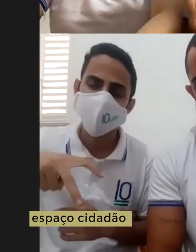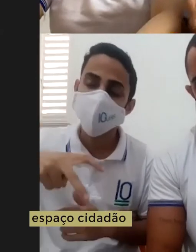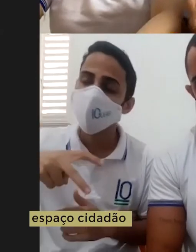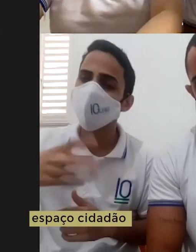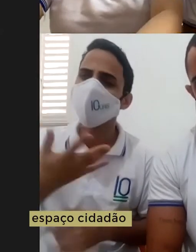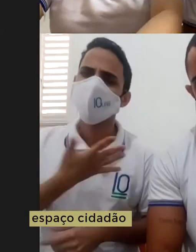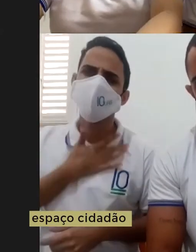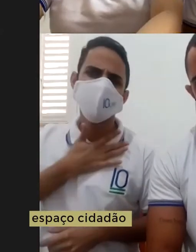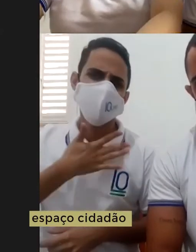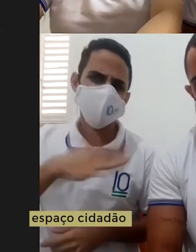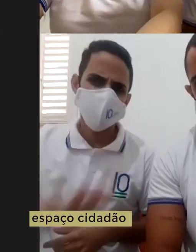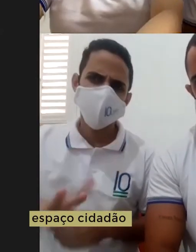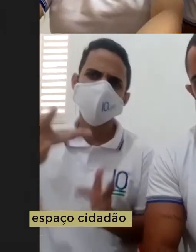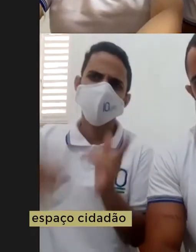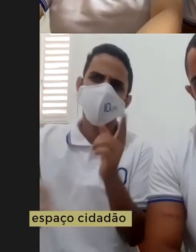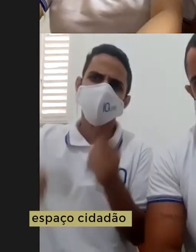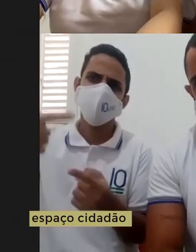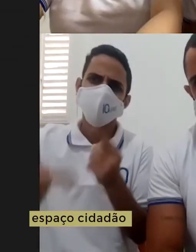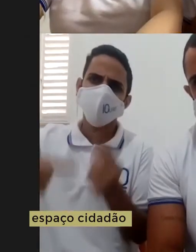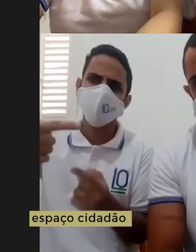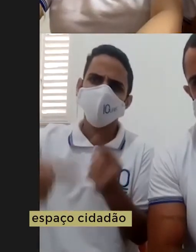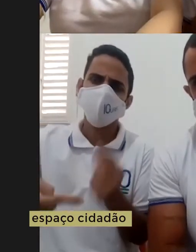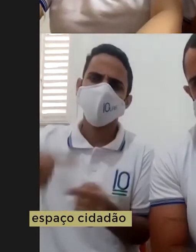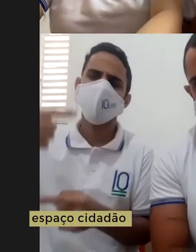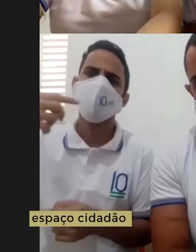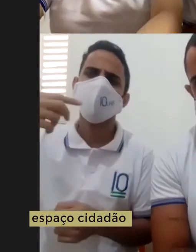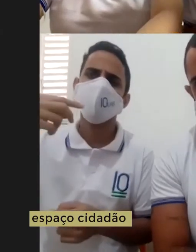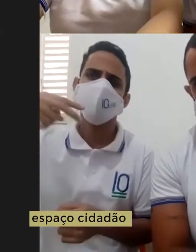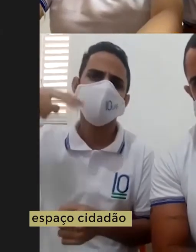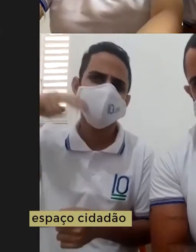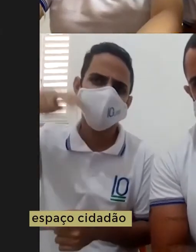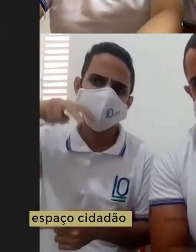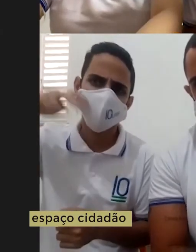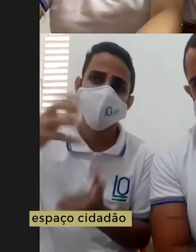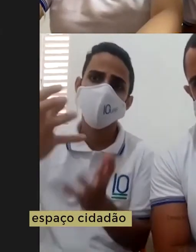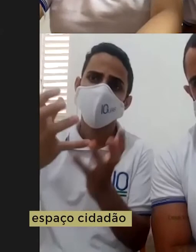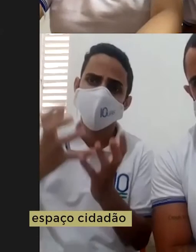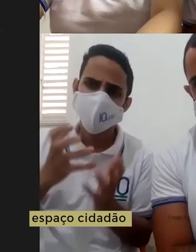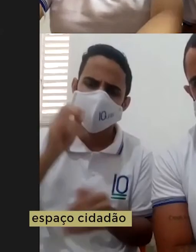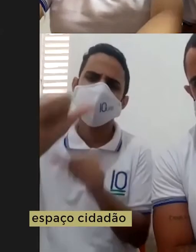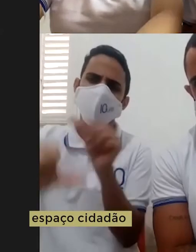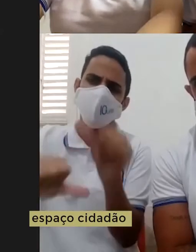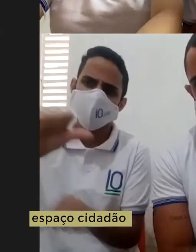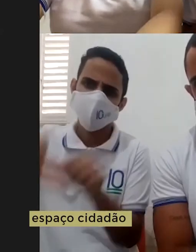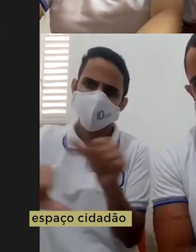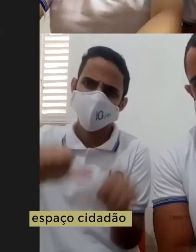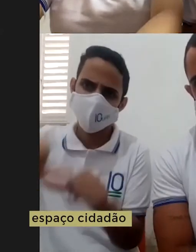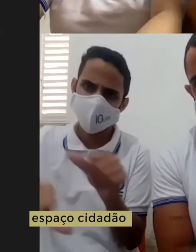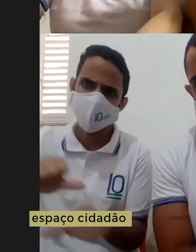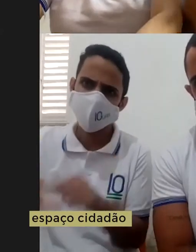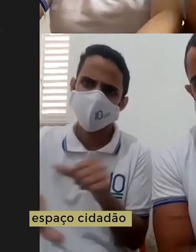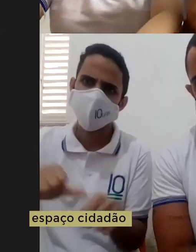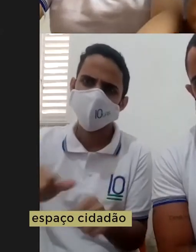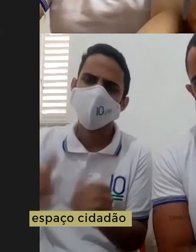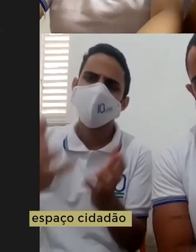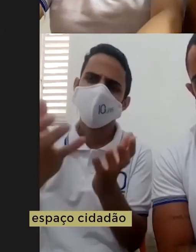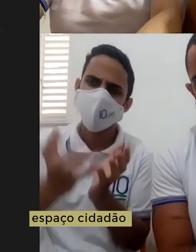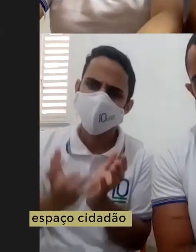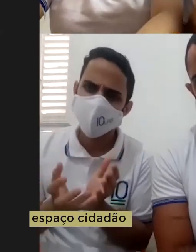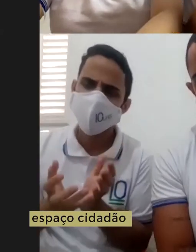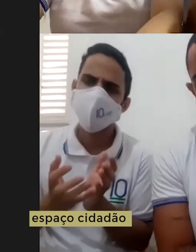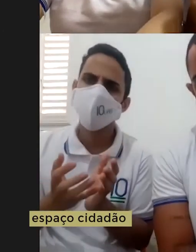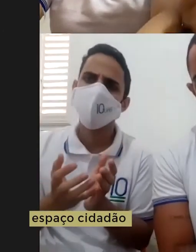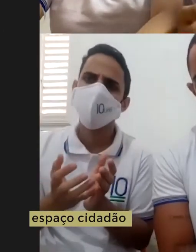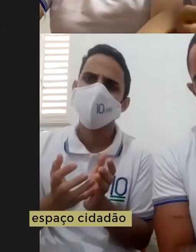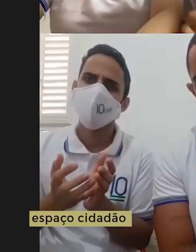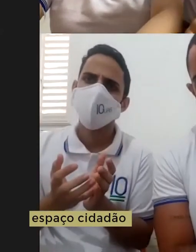como as pessoas vêm fazendo política na nossa cidade, que quer levar a sua representatividade para dentro da Câmara Municipal, que quer construir com a gente uma